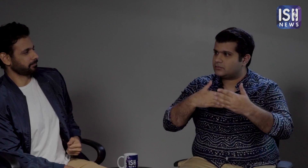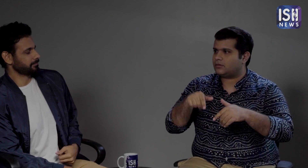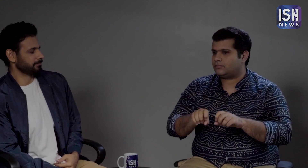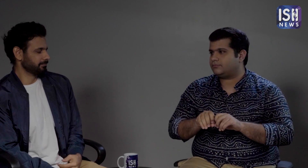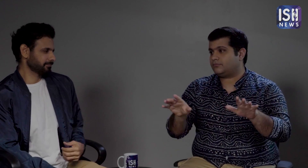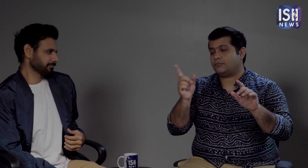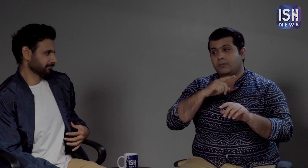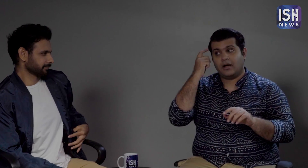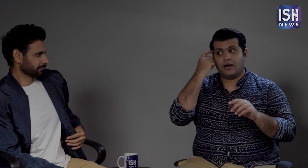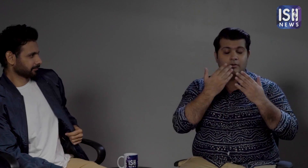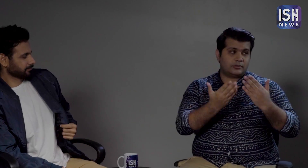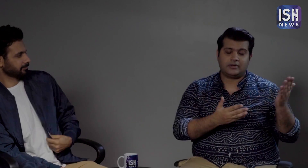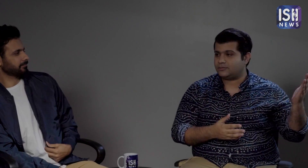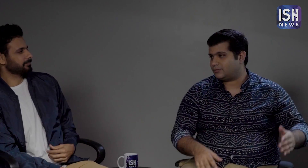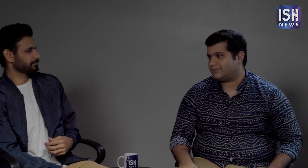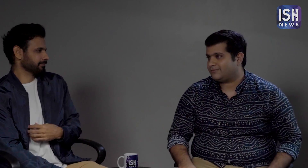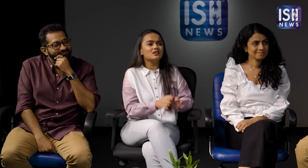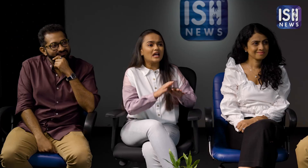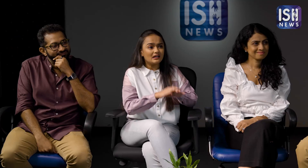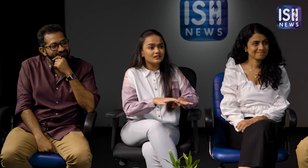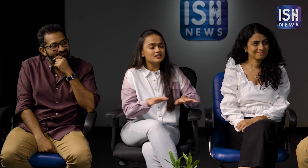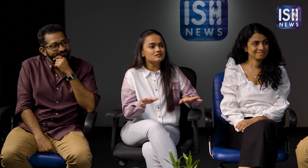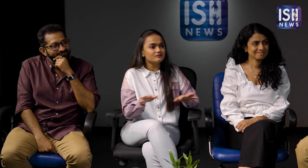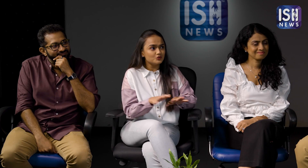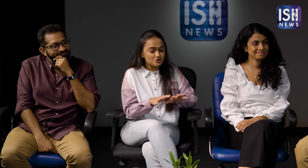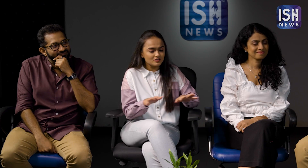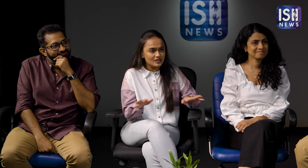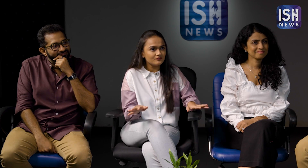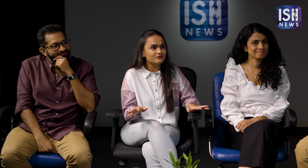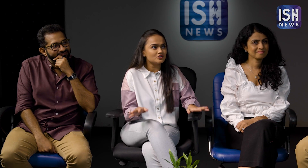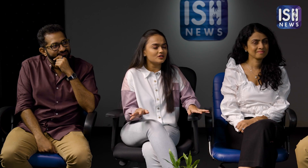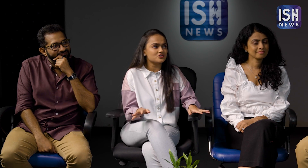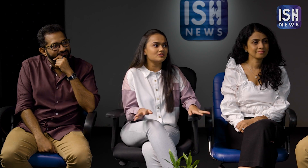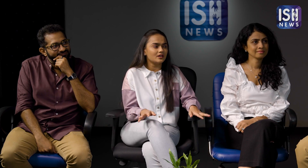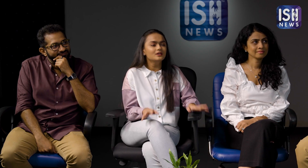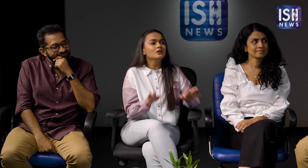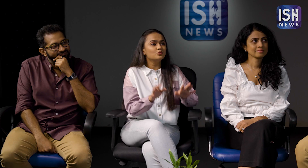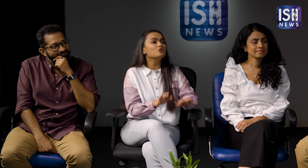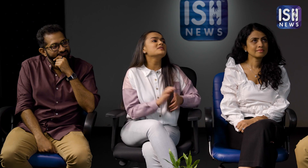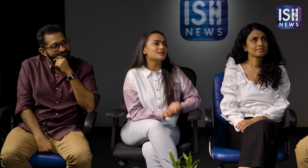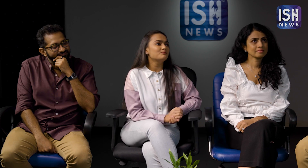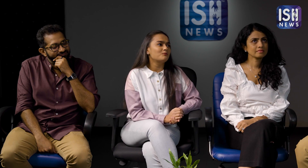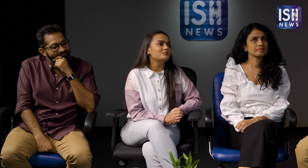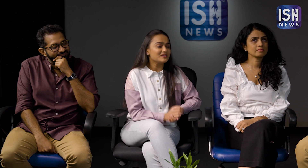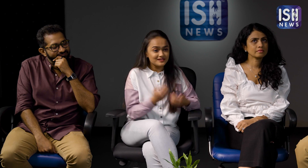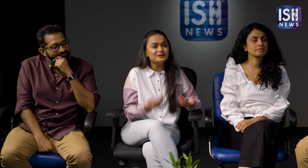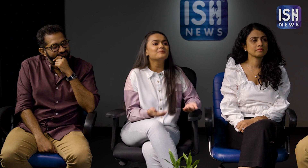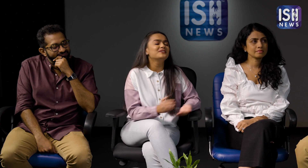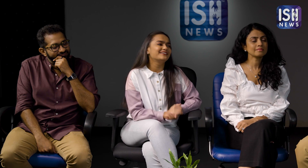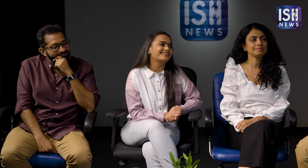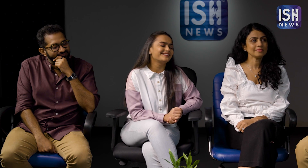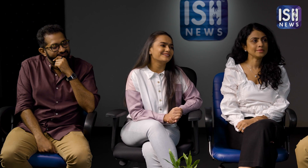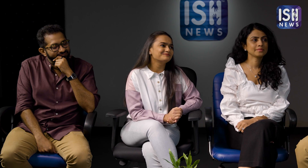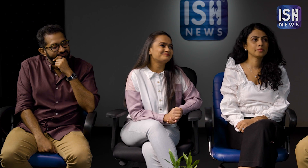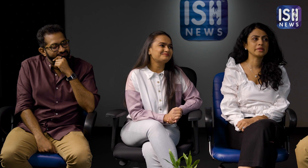देखे हैं लाइफ में, दे आर लाइक ठीक है, अभी मुझे नहीं चाहिए कि आगे के फ्यूचर डेफ जनरेशन है उनको भी सेम प्रॉब्लम है, इसलिए